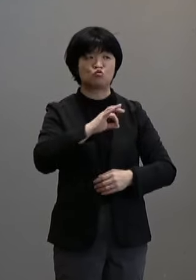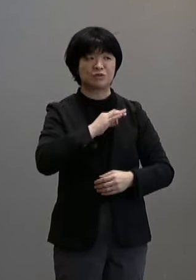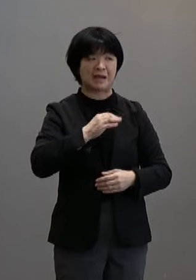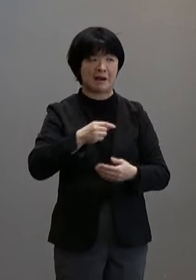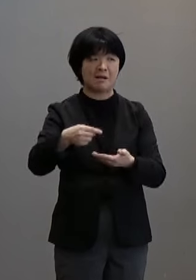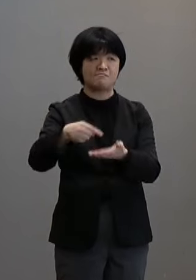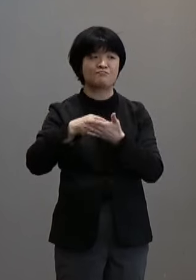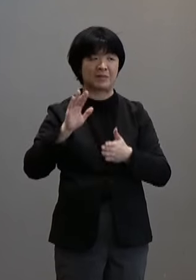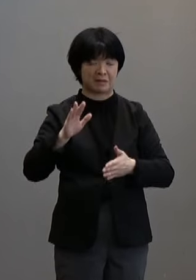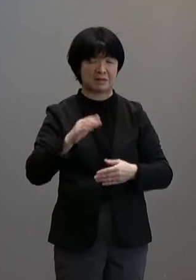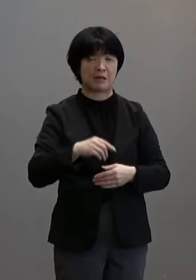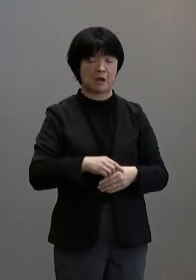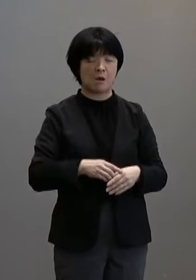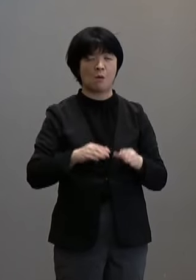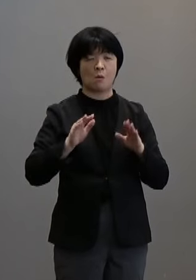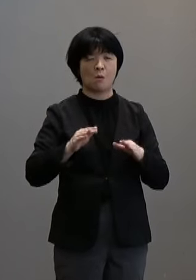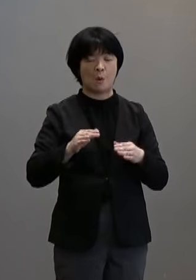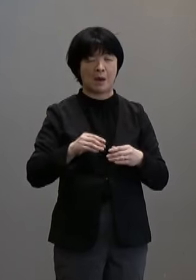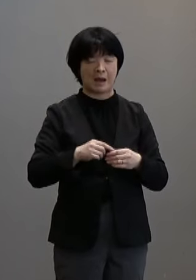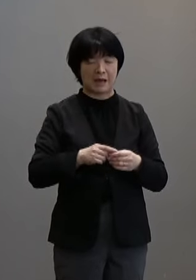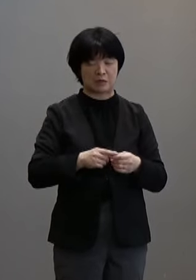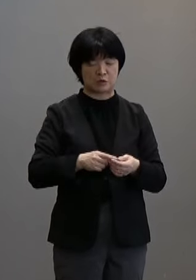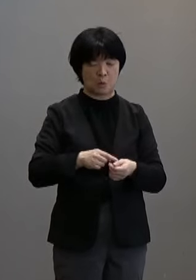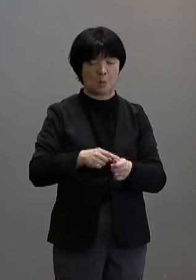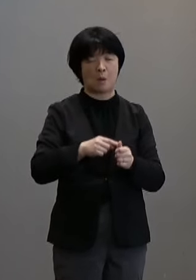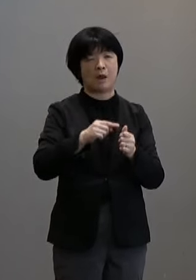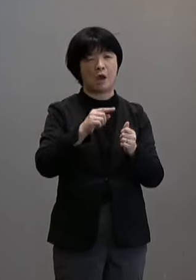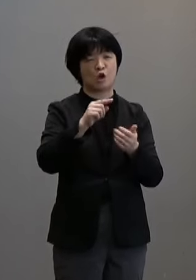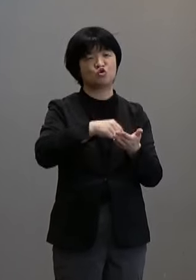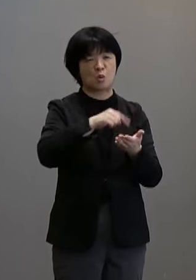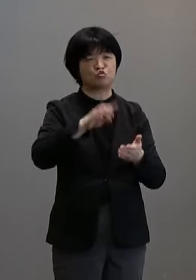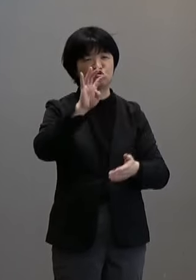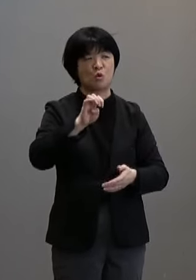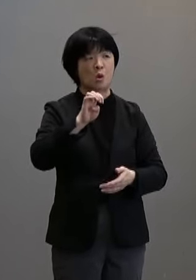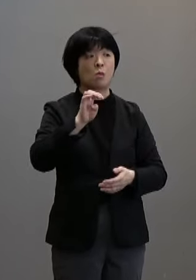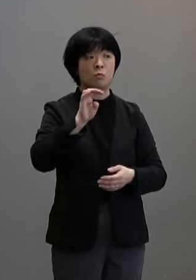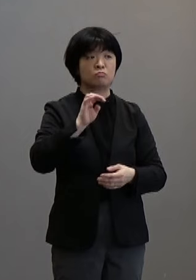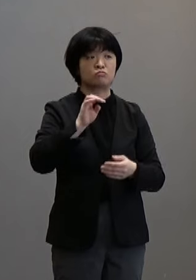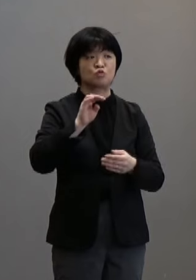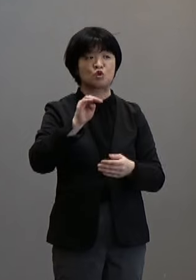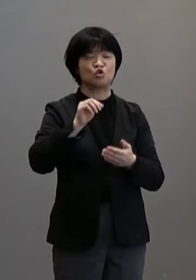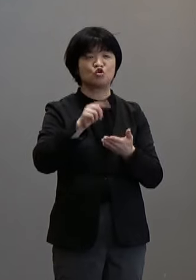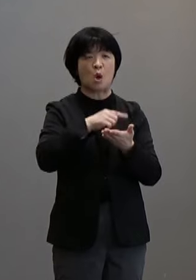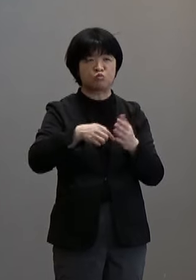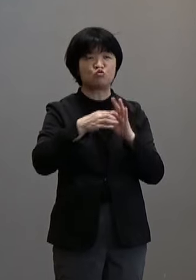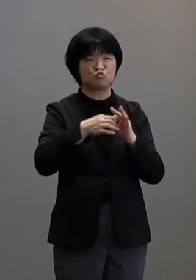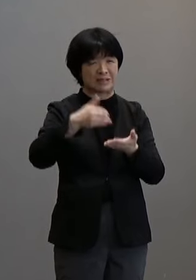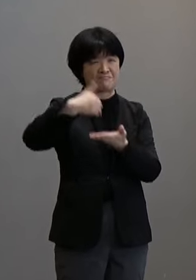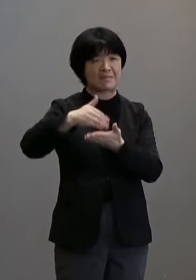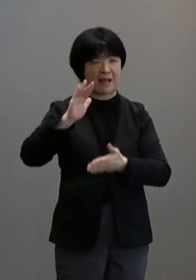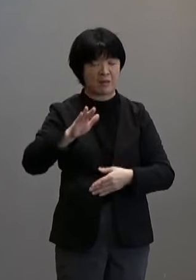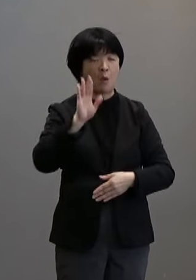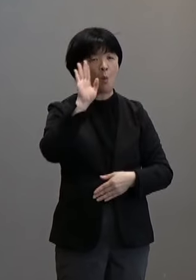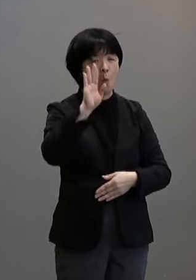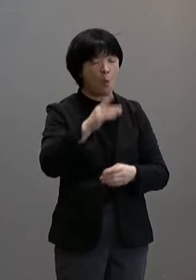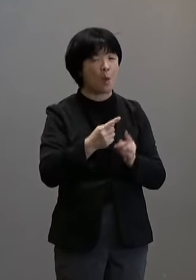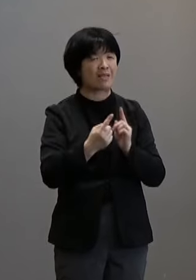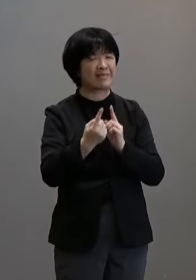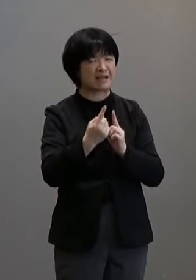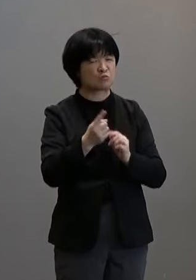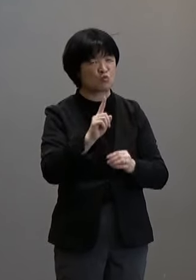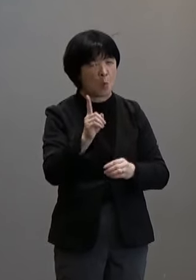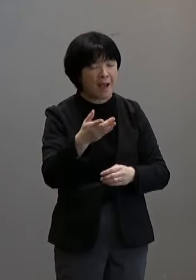の懲戒処分が44人と過去最多になっていることが分かりました。この件について知事の所感と、今後どういう対策が必要なのかお考えをいただき